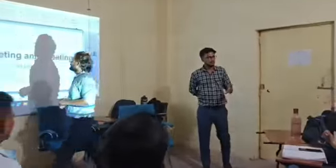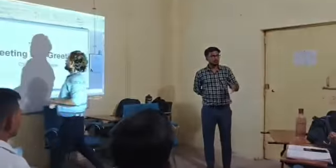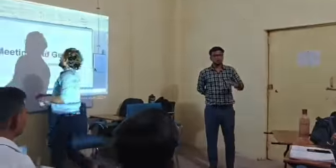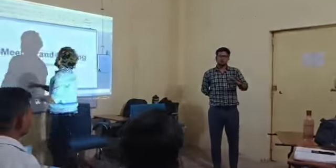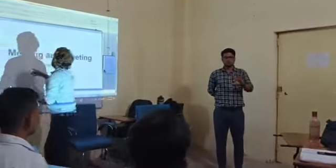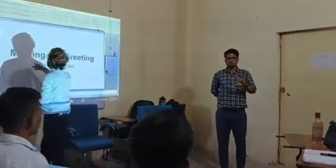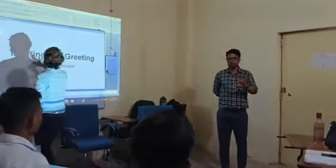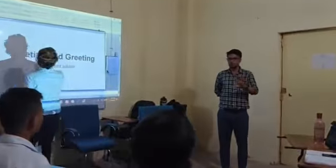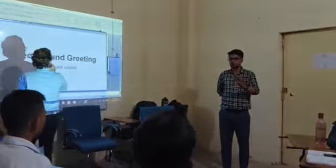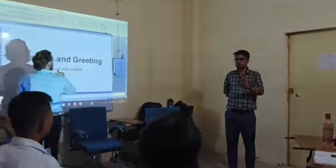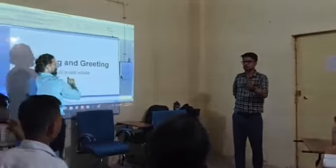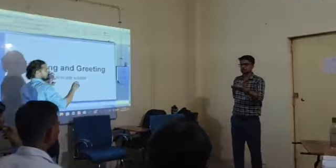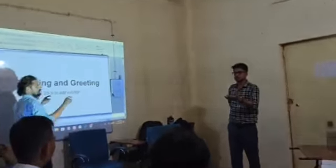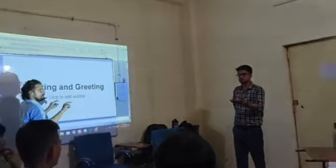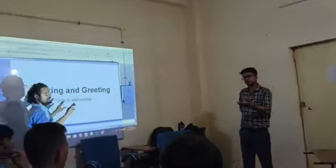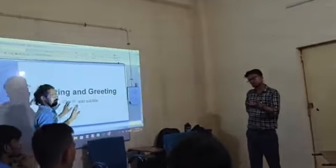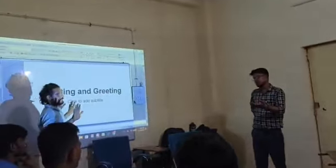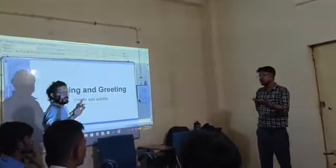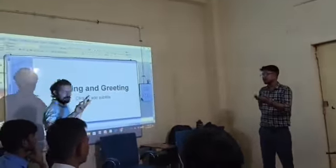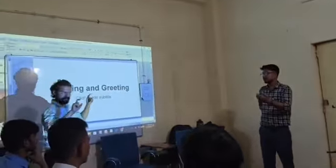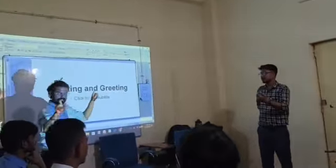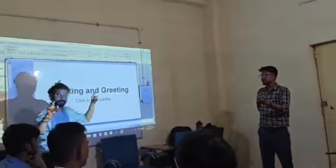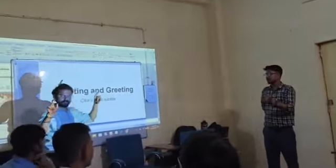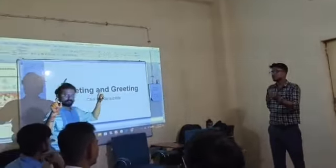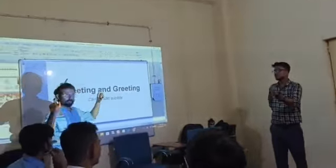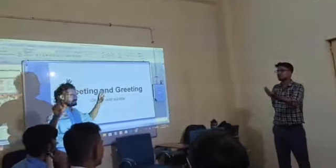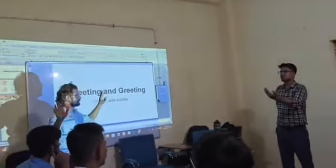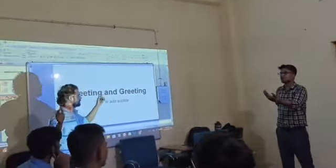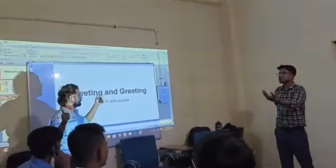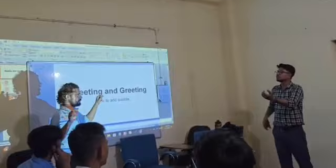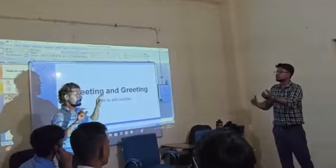हेलो, गुड मॉर्निंग। ठीक है, आप बताइए पहले।